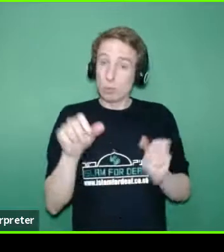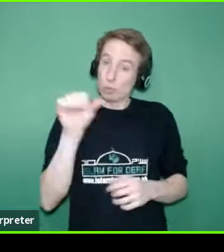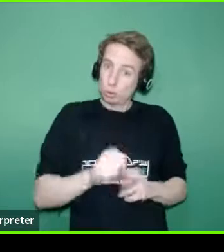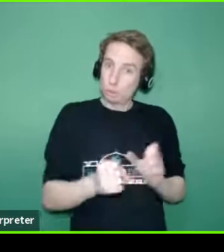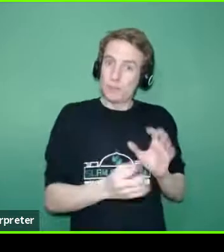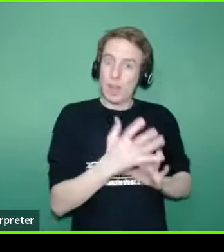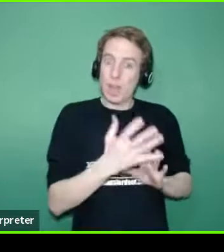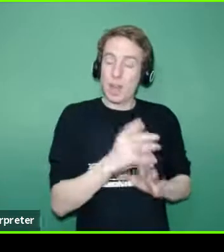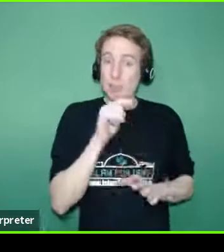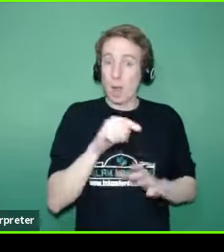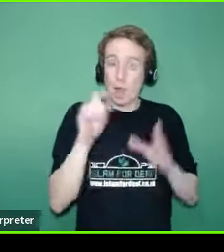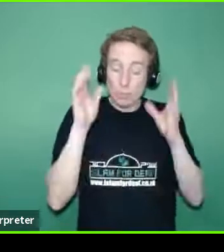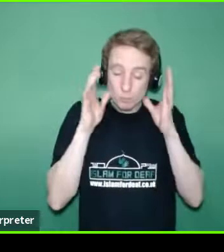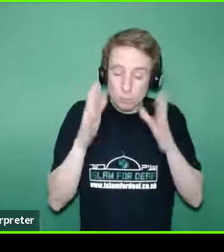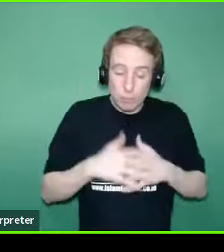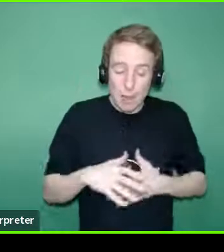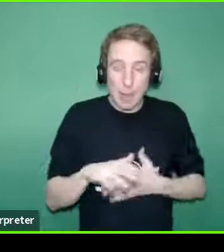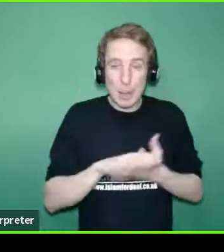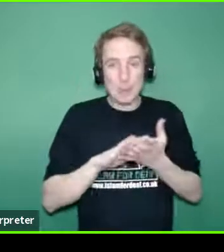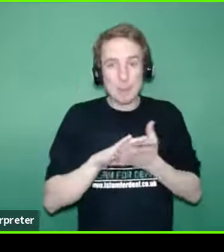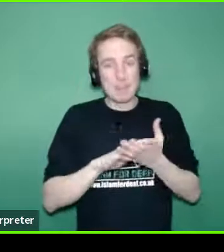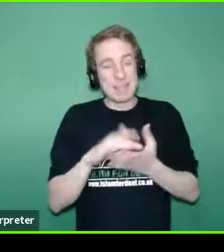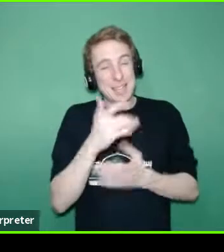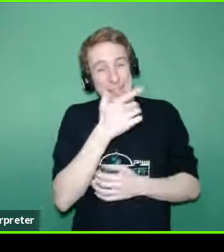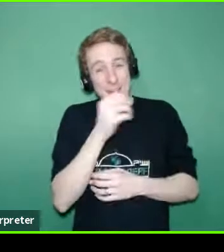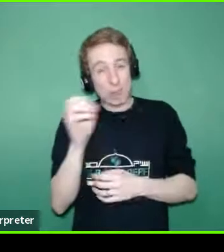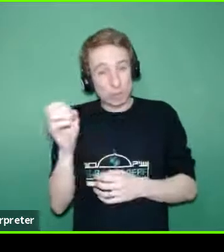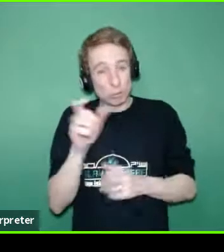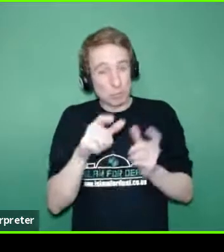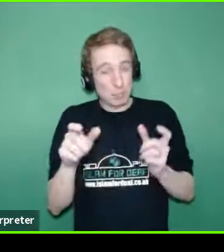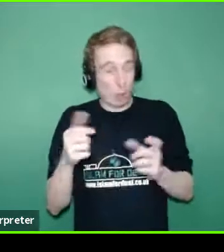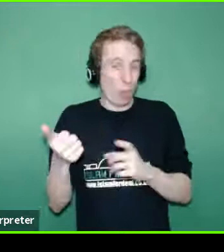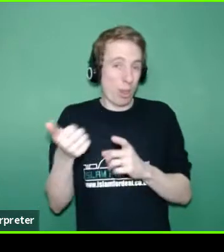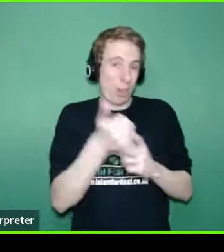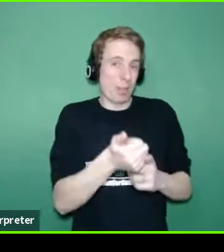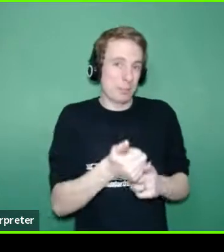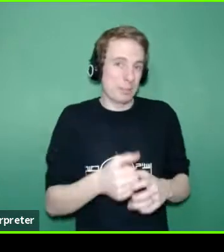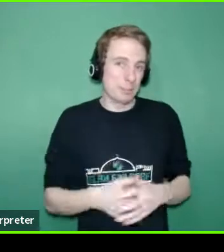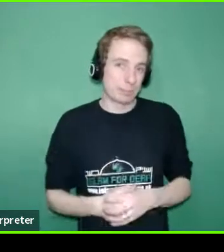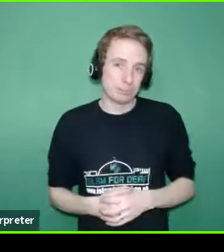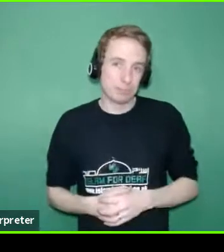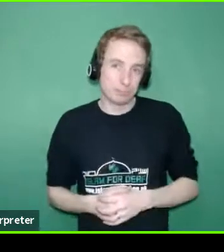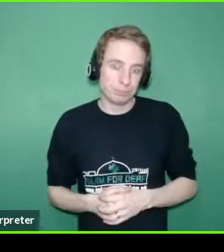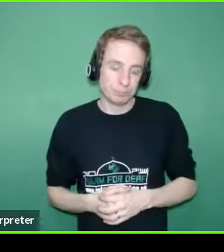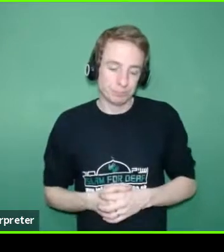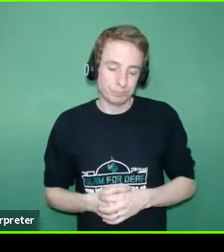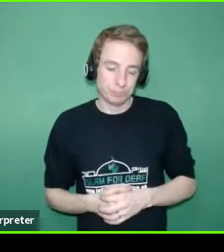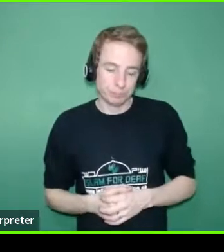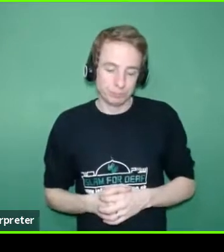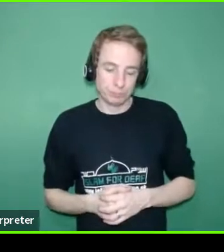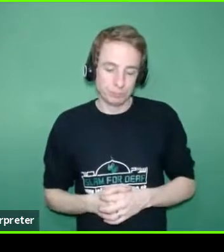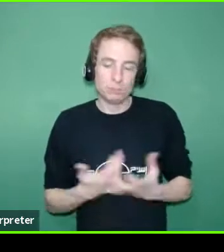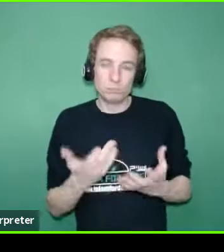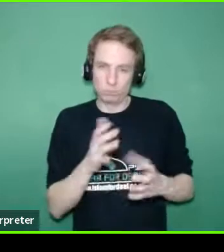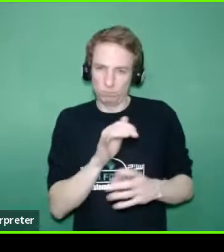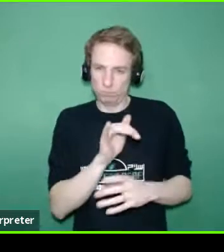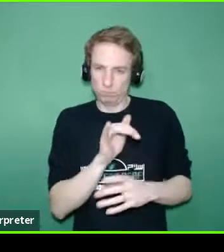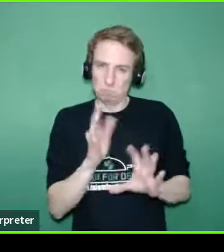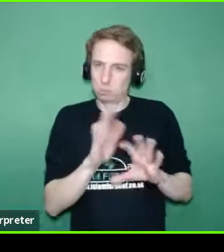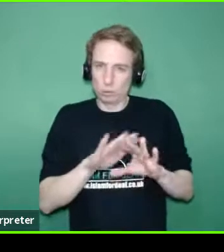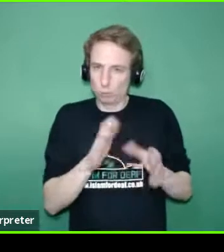وهذه الوعود تدل على أن هذا الأمر ليس